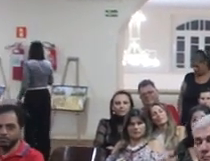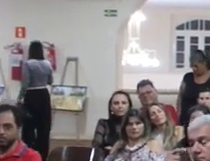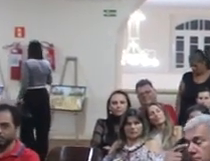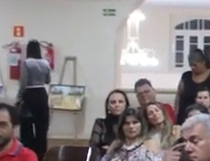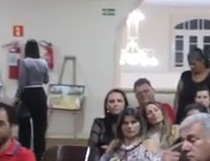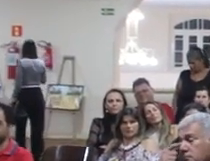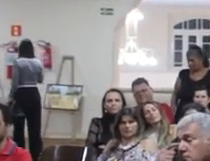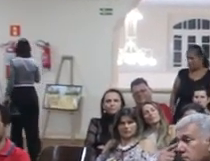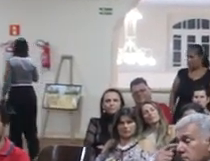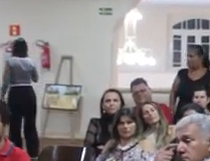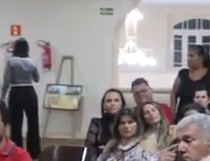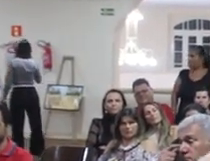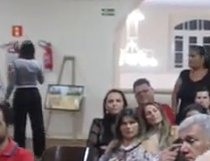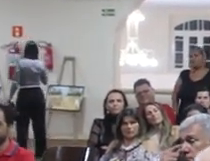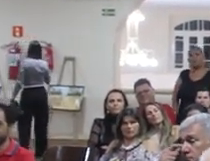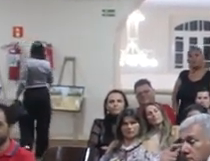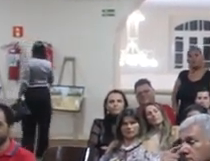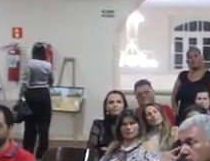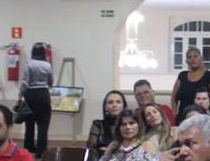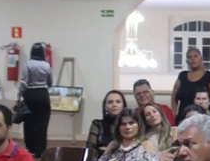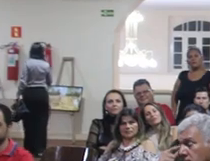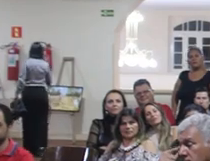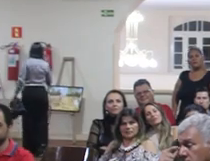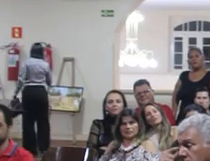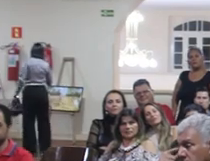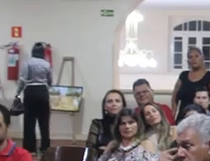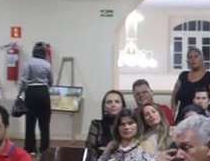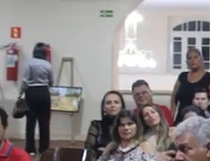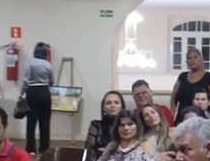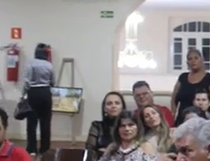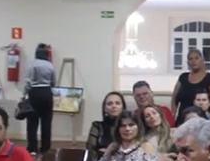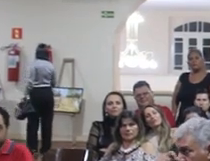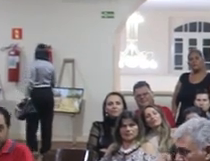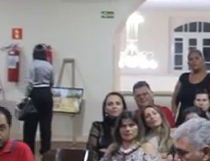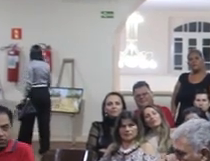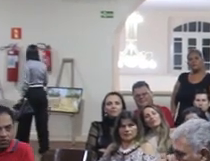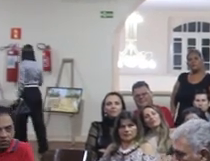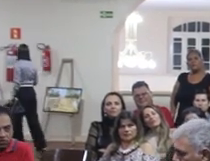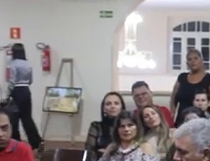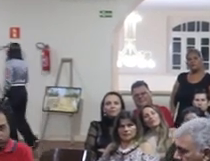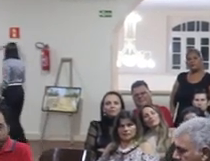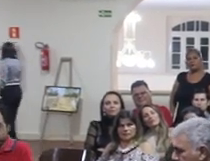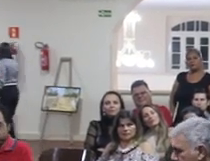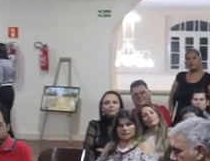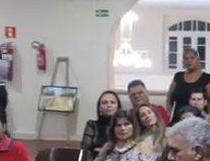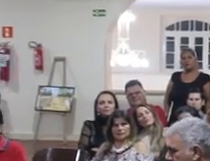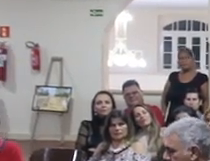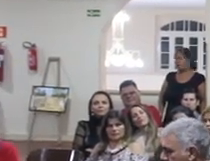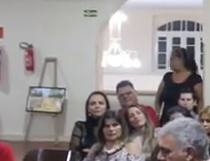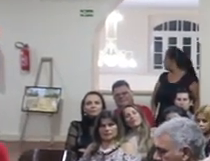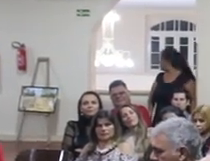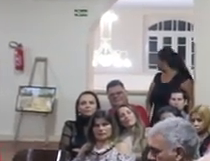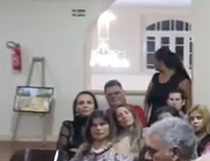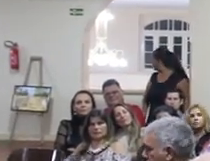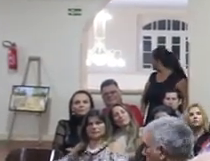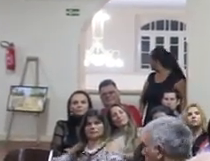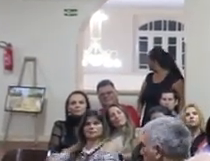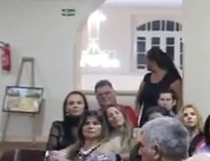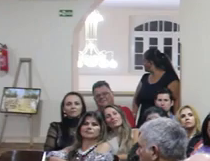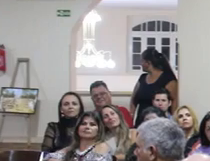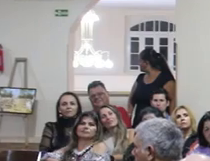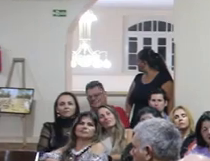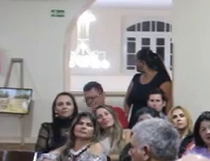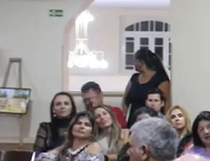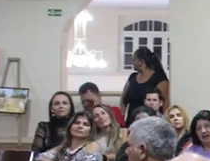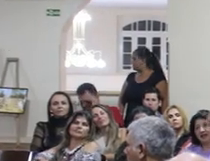do Rio Maravilha, eu dou aula no curso de gestão História Portuária, que eu tenho a formação em História, enfim, e é justamente o que eu